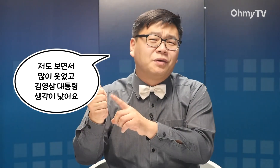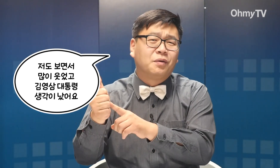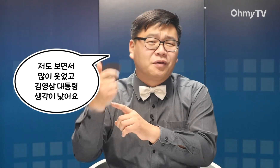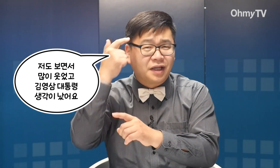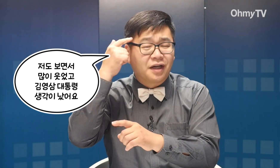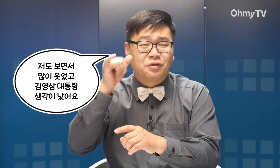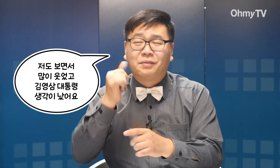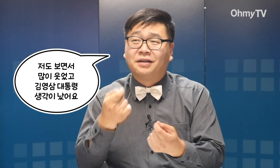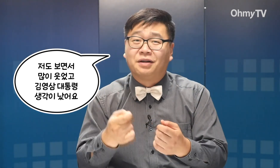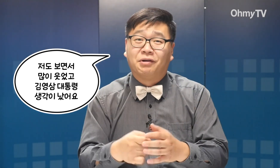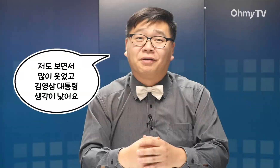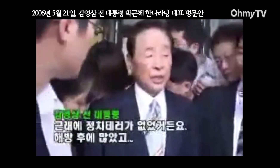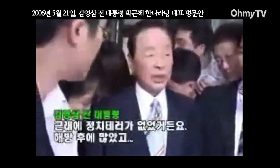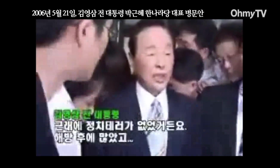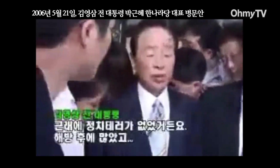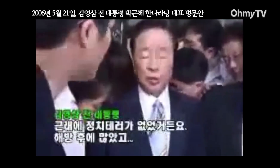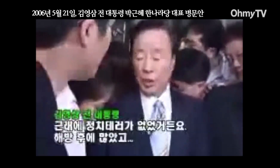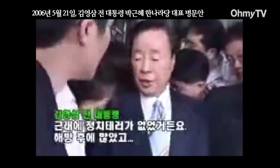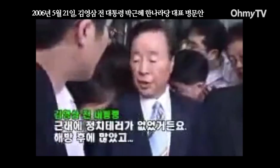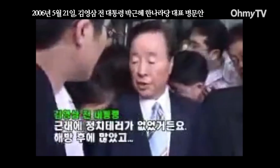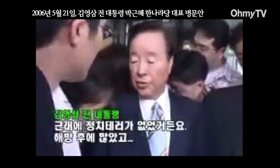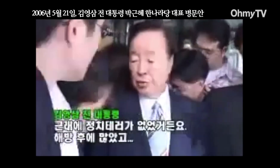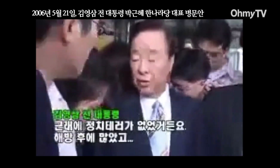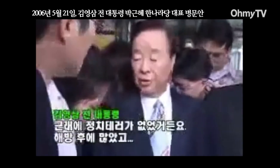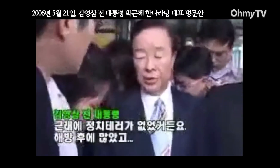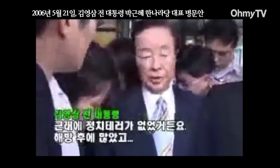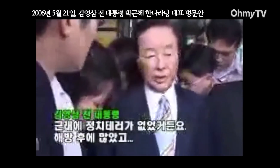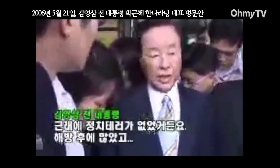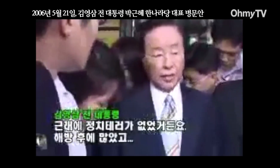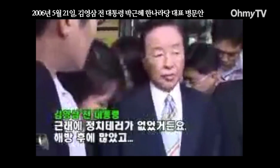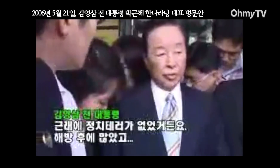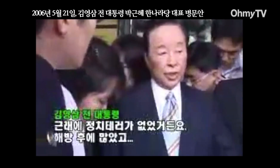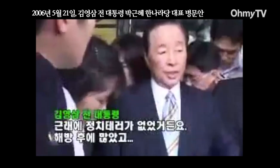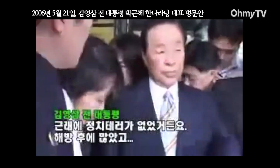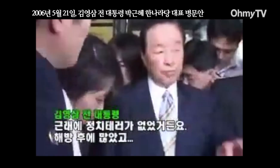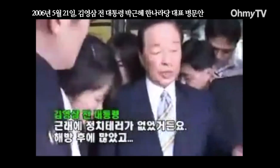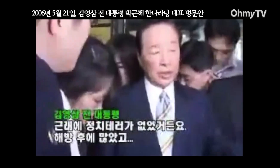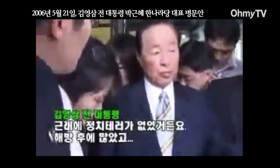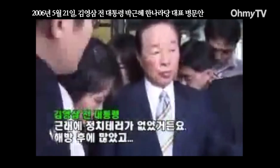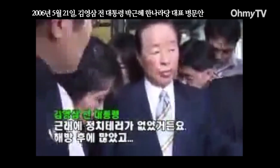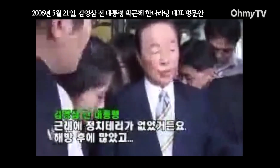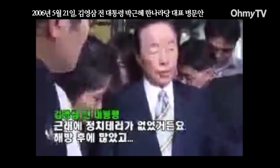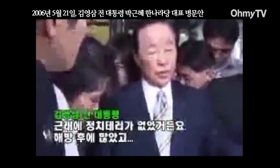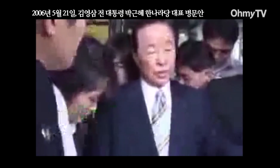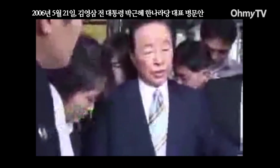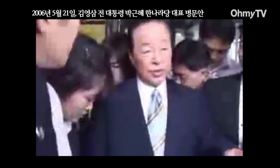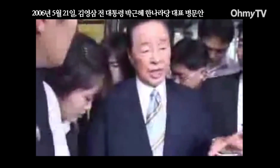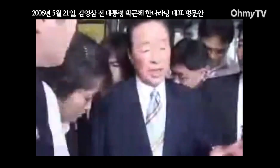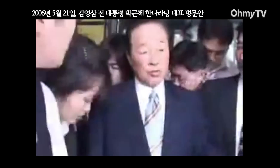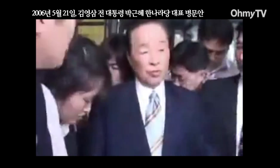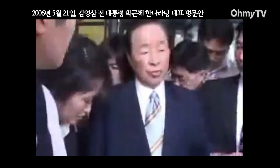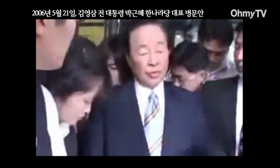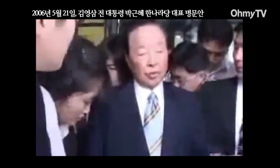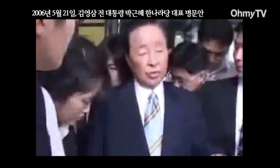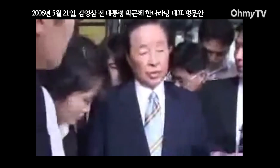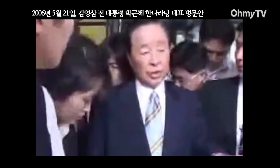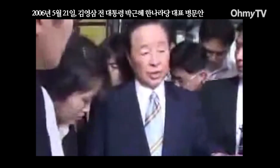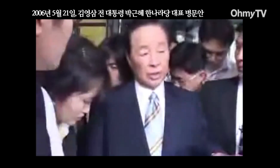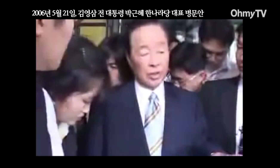전 대통령 생각이 좀 나더라고요. 정치대로가 없었거든요. 해방 후에 많았고